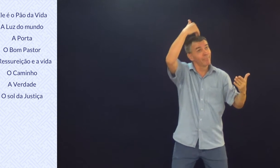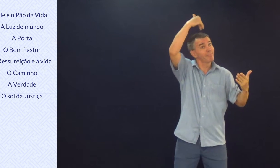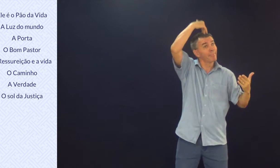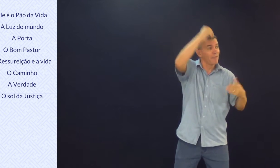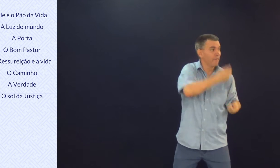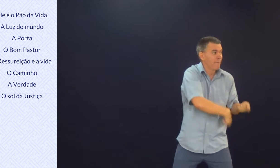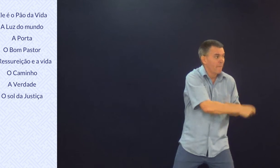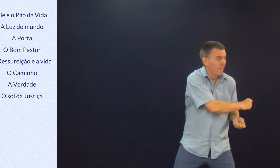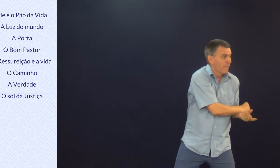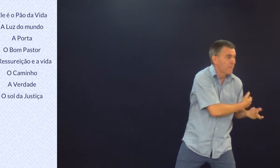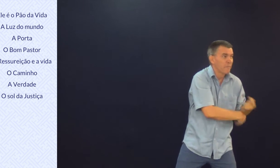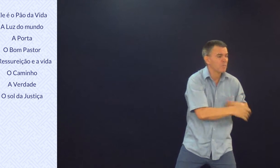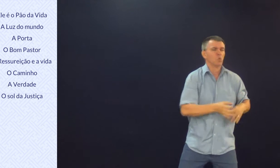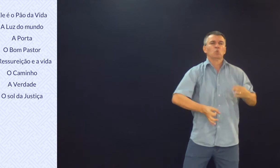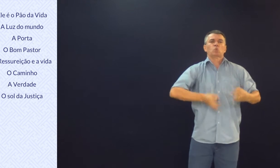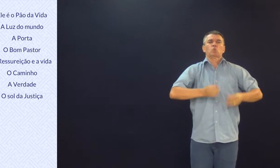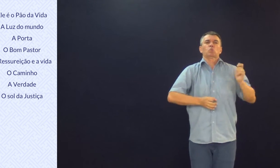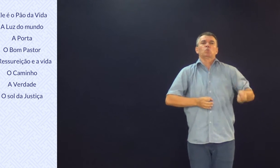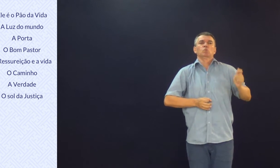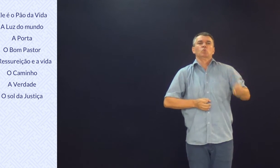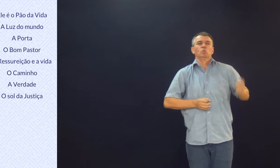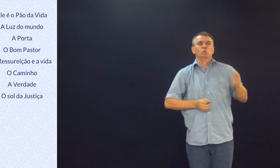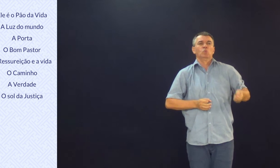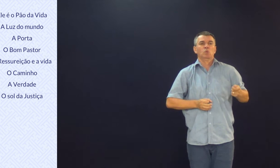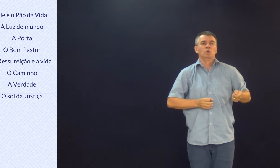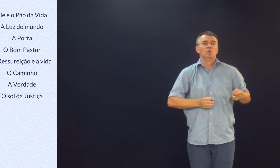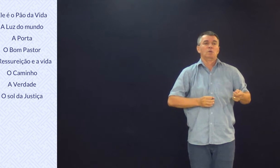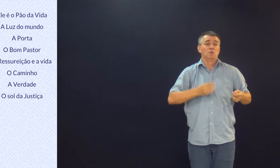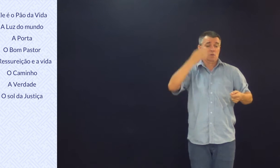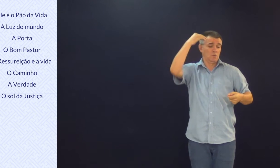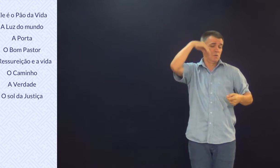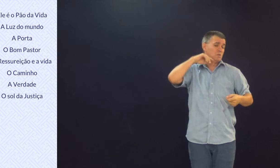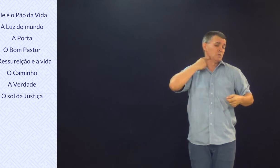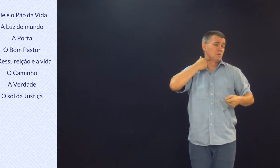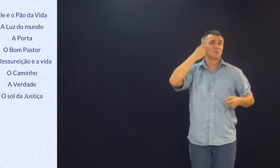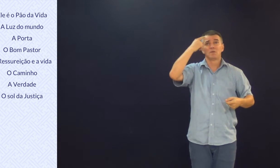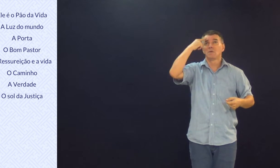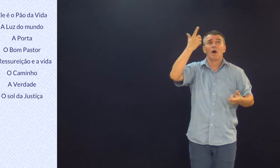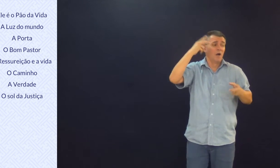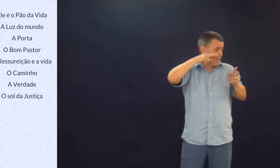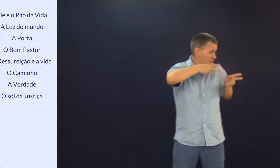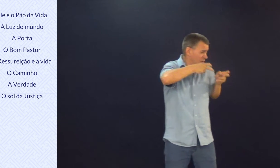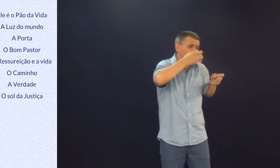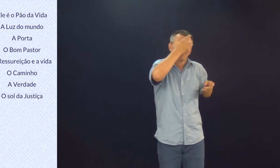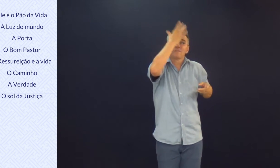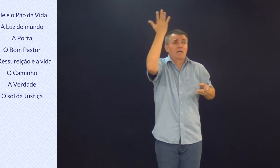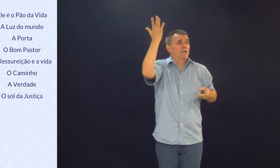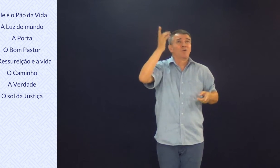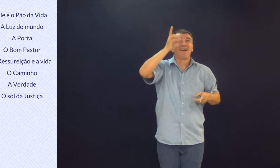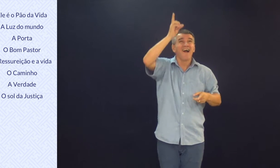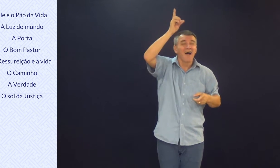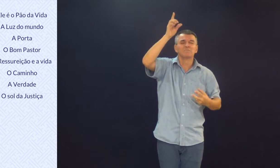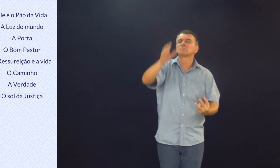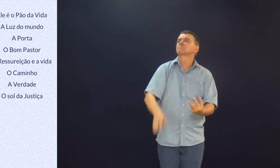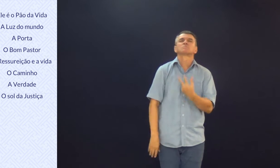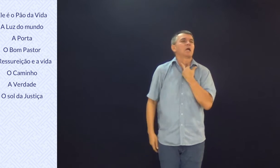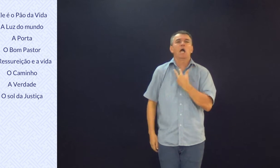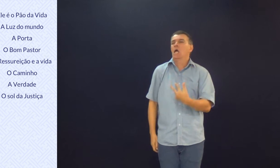pecado né não sei se sou bom no elevado para outras coisas deus